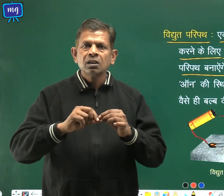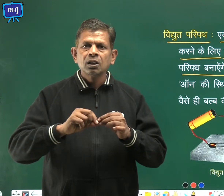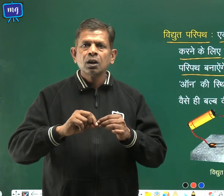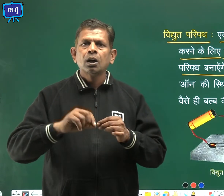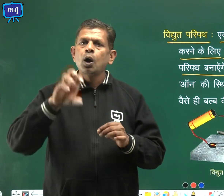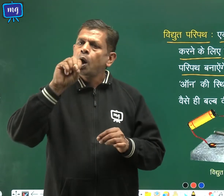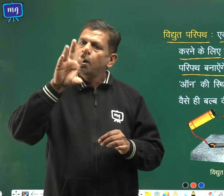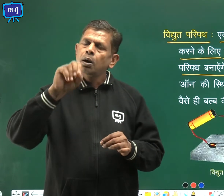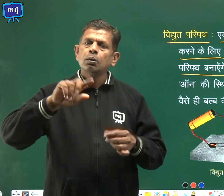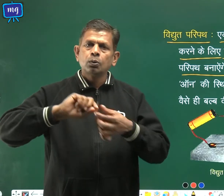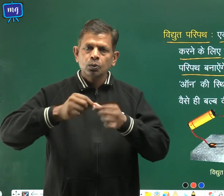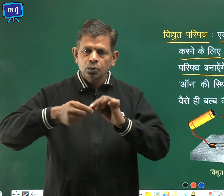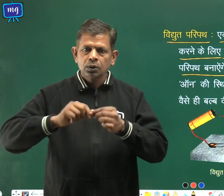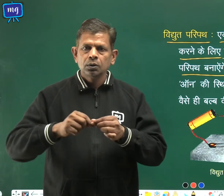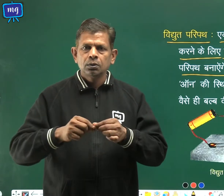बल्ब को जोड़ेंगे